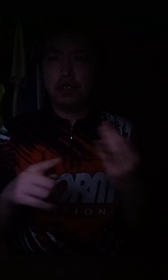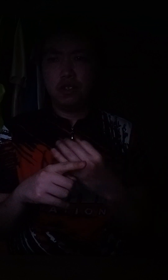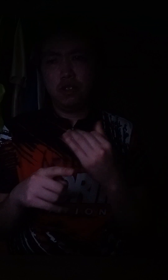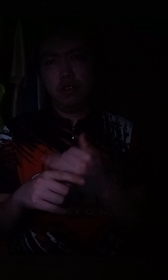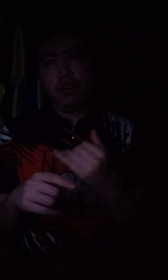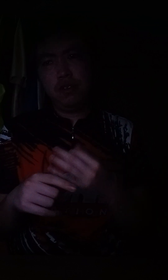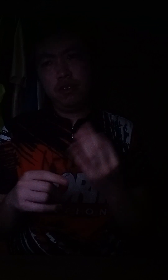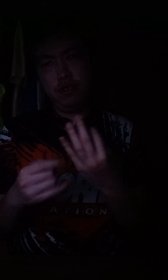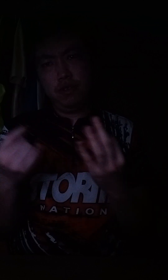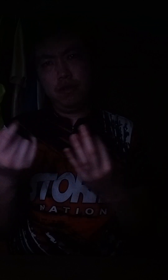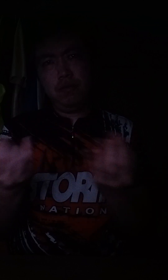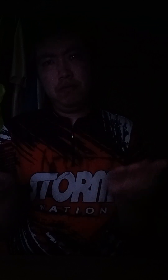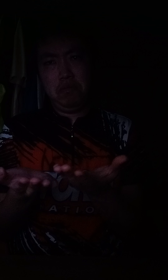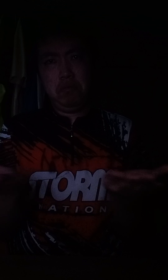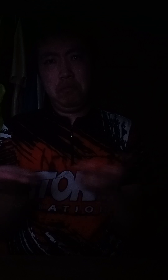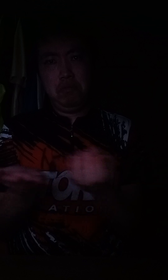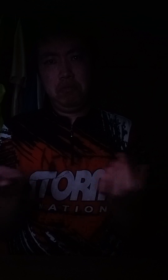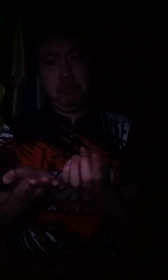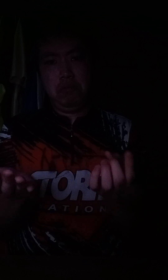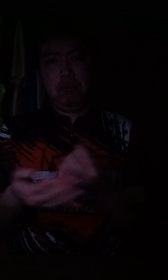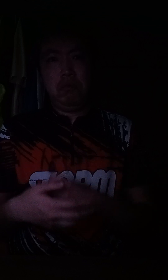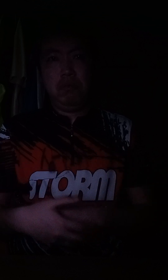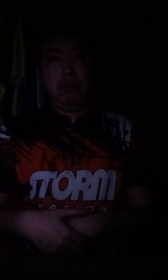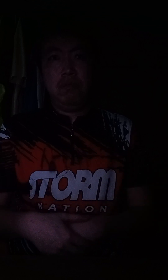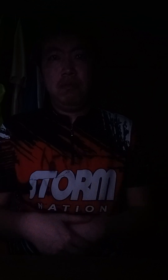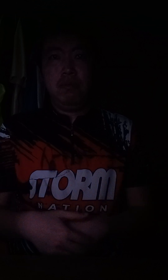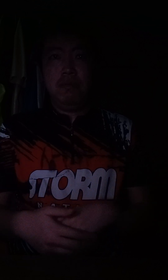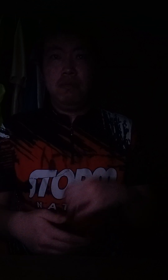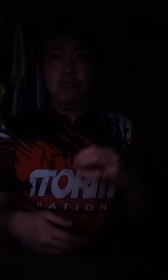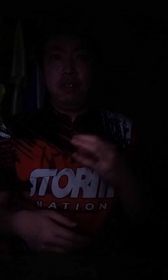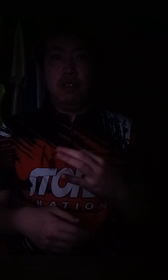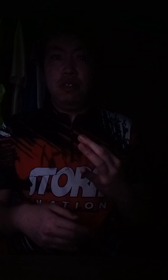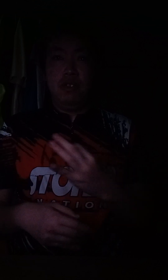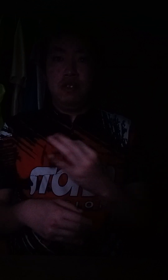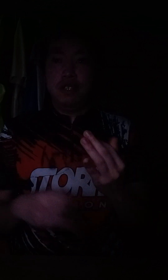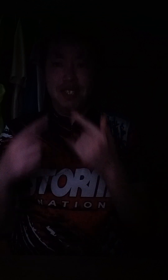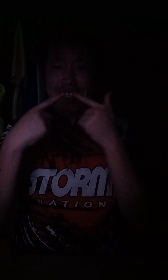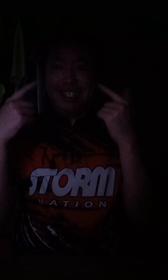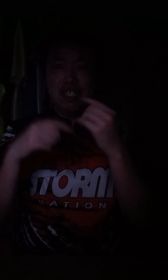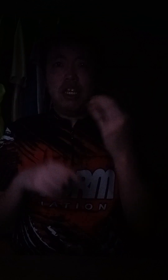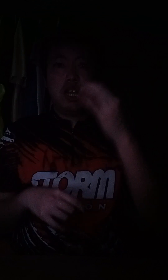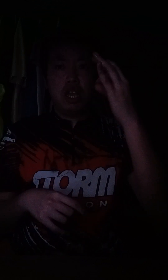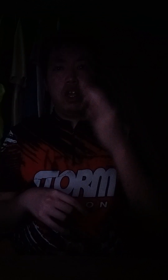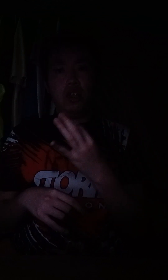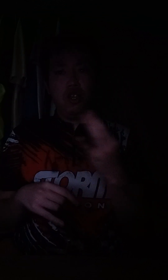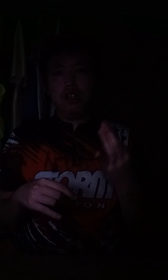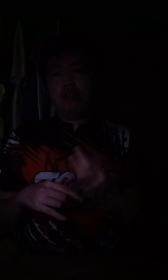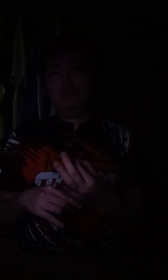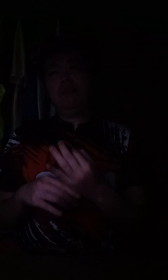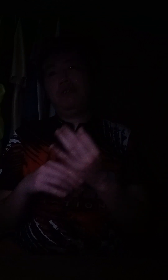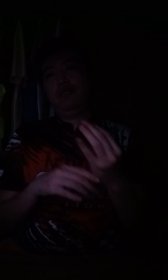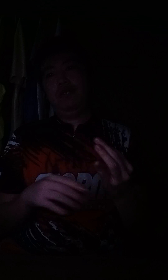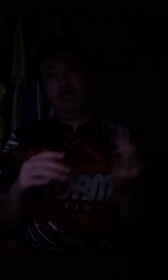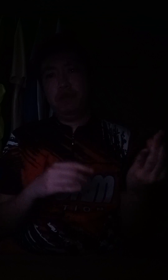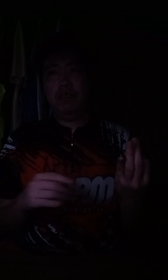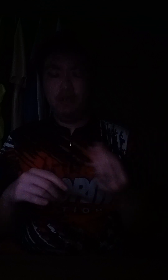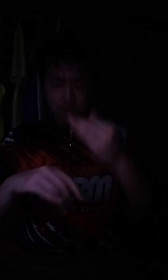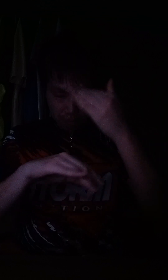될지 모르겠습니다. 그래도 다행히 늘 웃음을 잃지 않는 현아가 아빤 고맙고